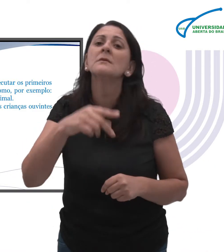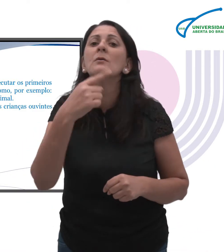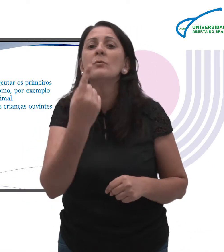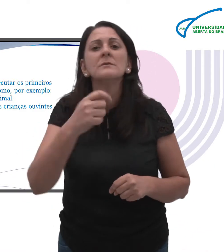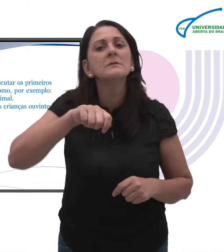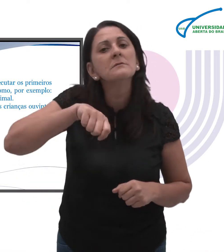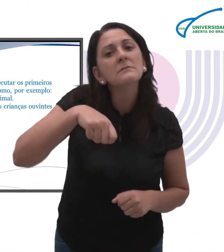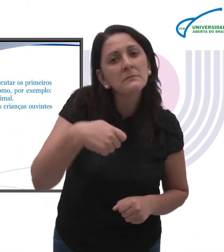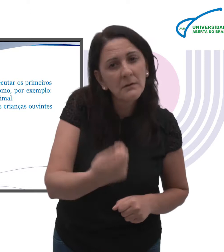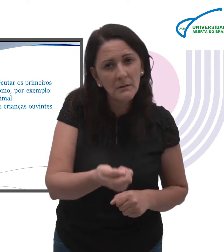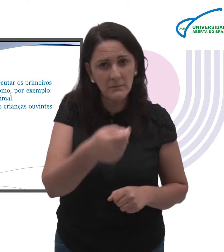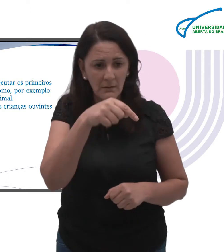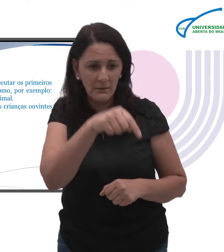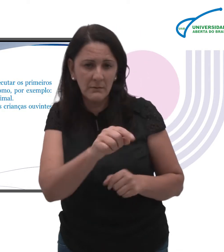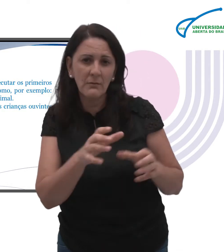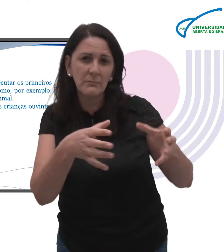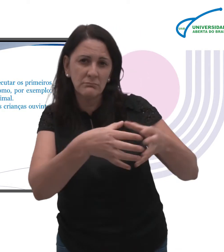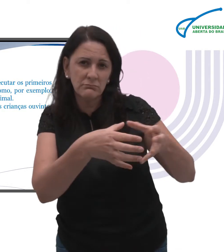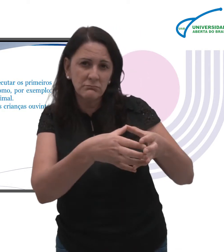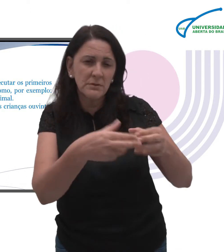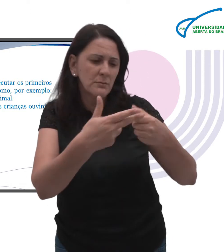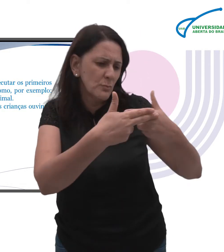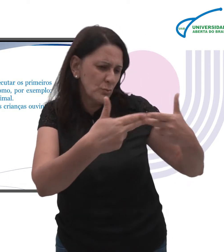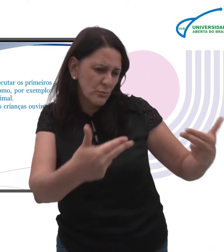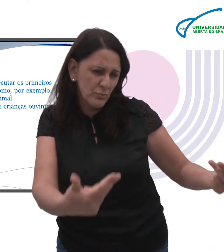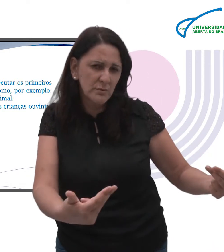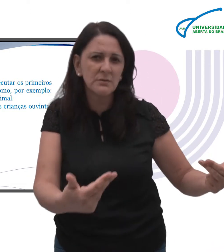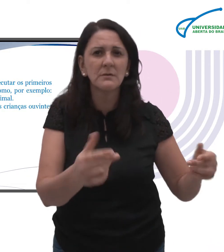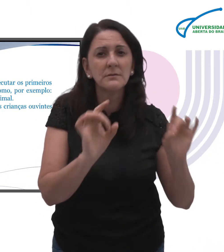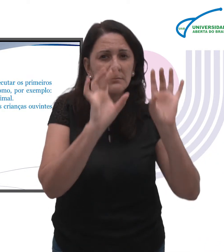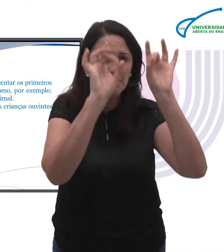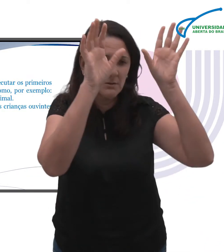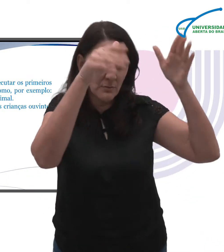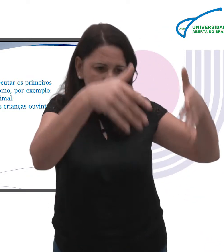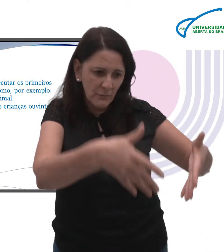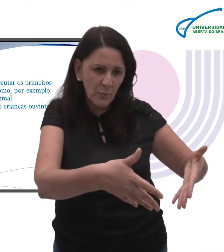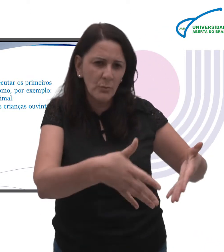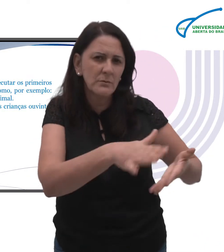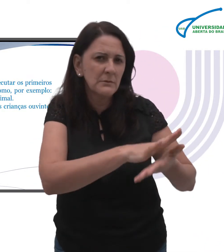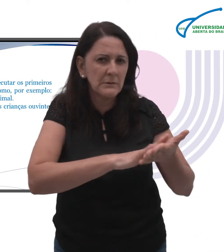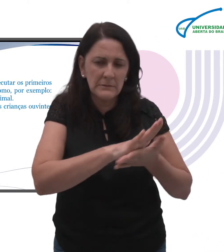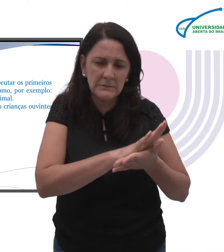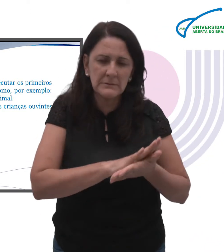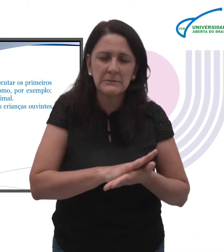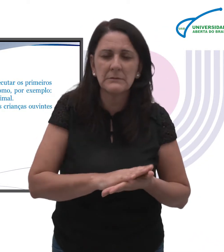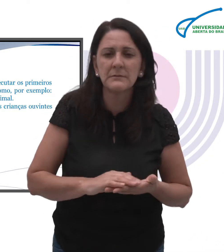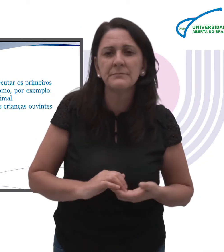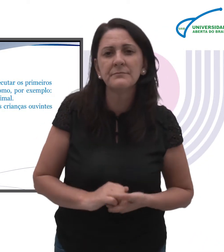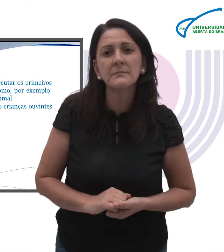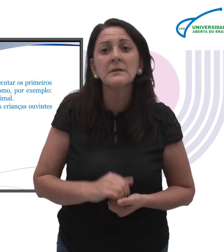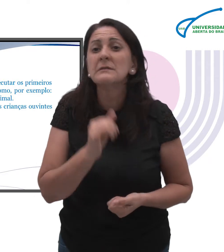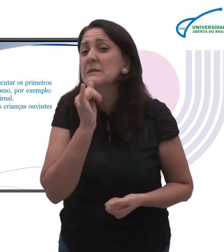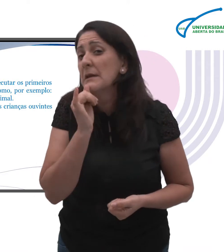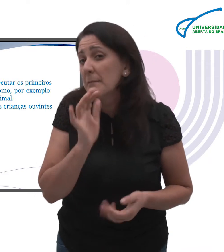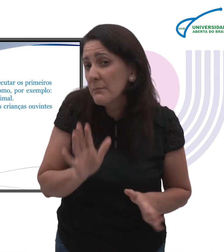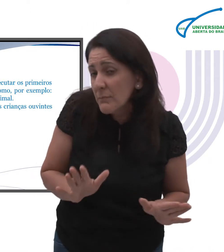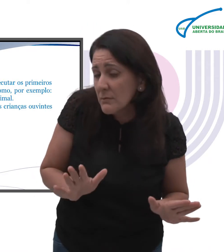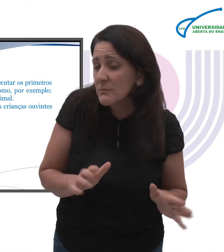ainda aplica um determinado sinal para se referir a um vasto conjunto de coisas, sem especificar